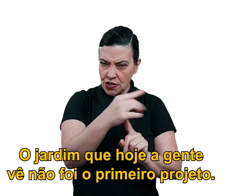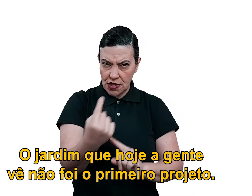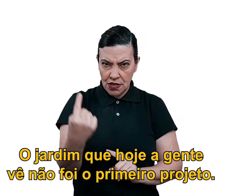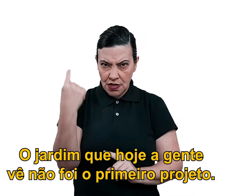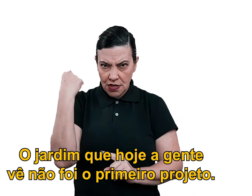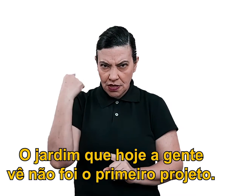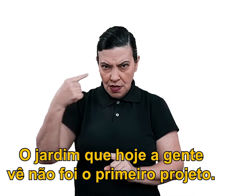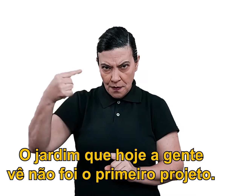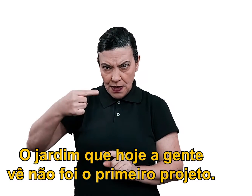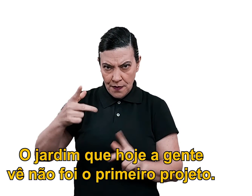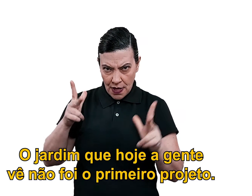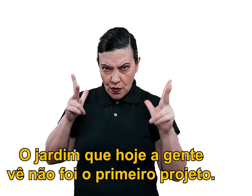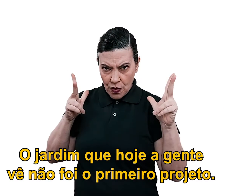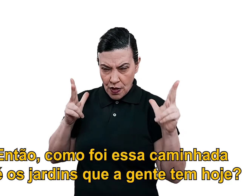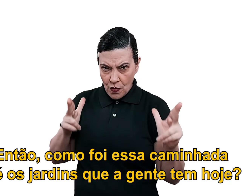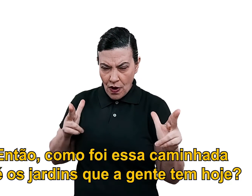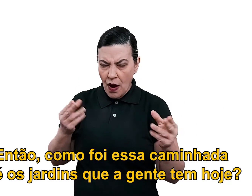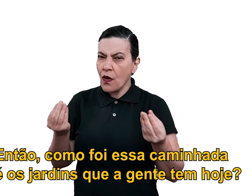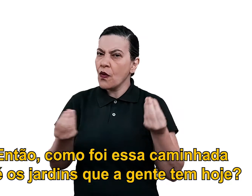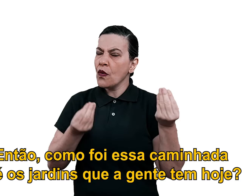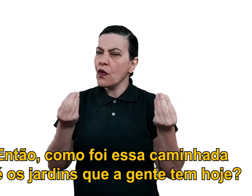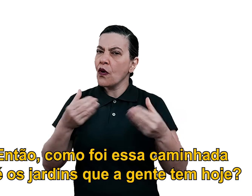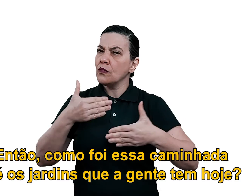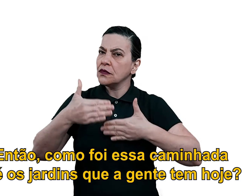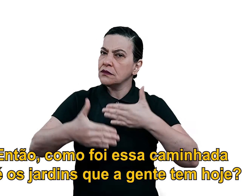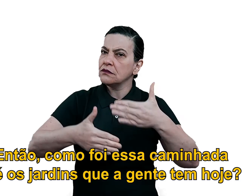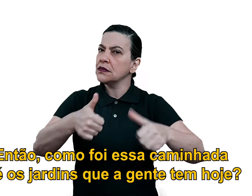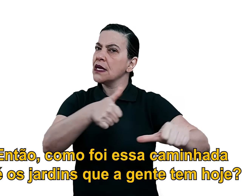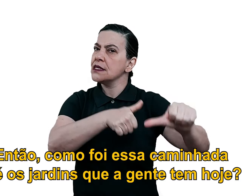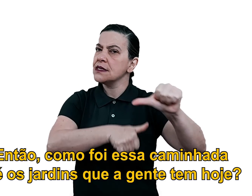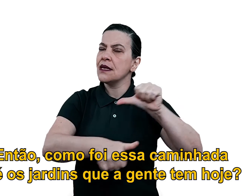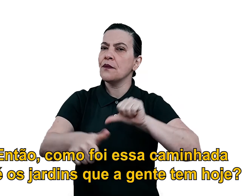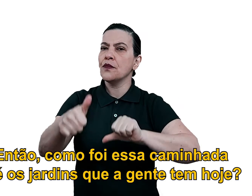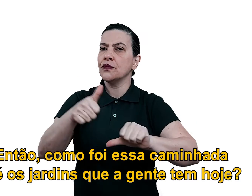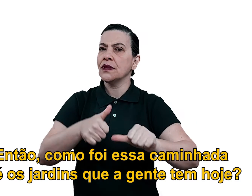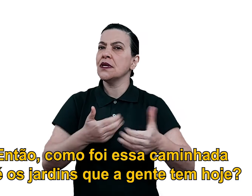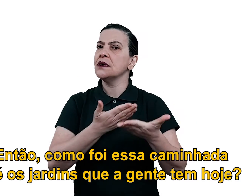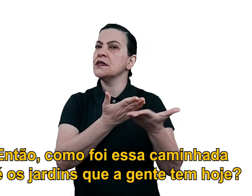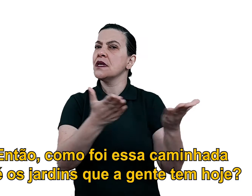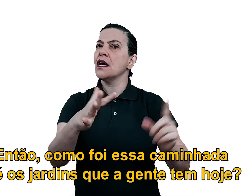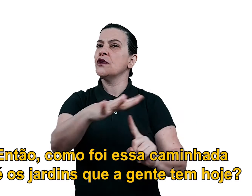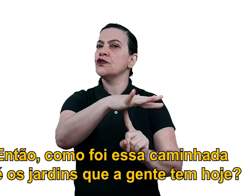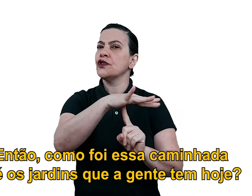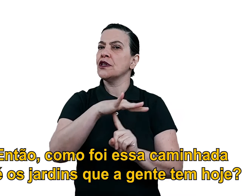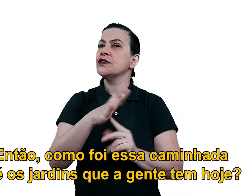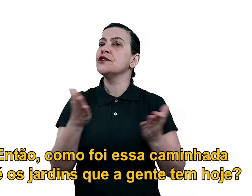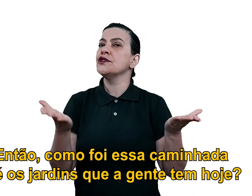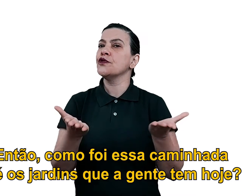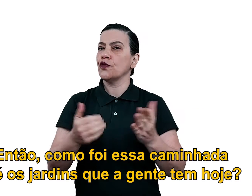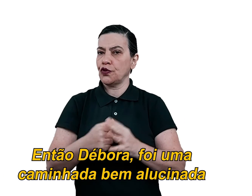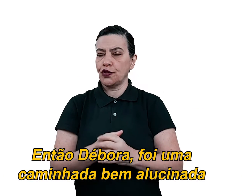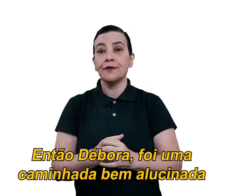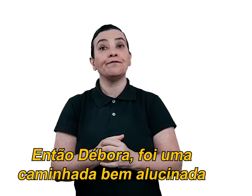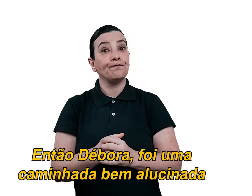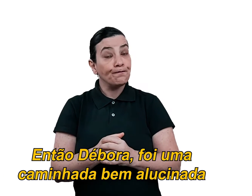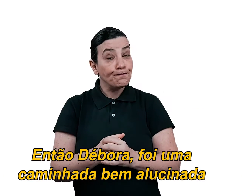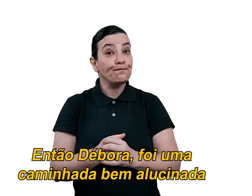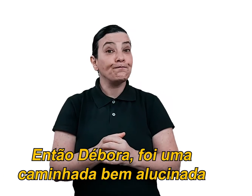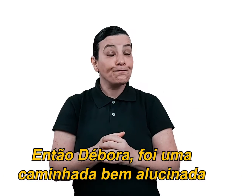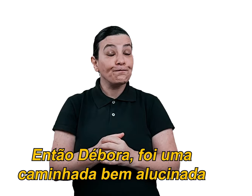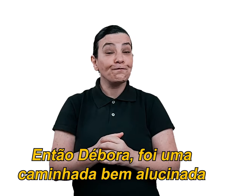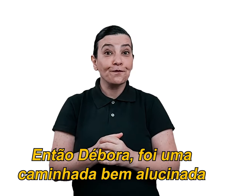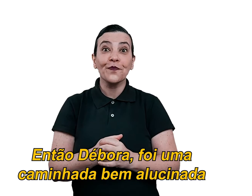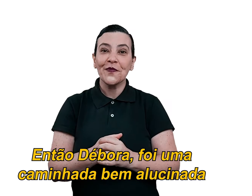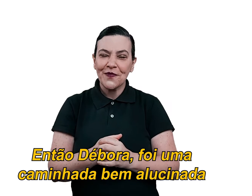foi o primeiro, né, projeto. Então como que foi essa caminhada até os jardins que a gente tem hoje? Então, Débora, foi uma